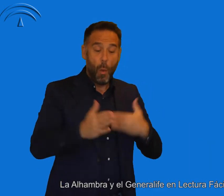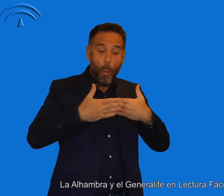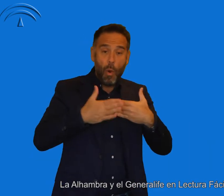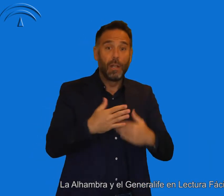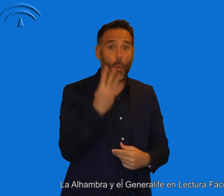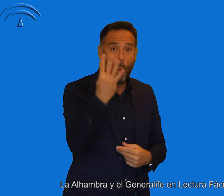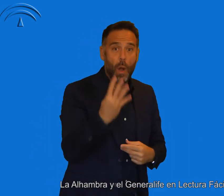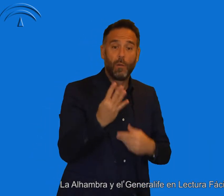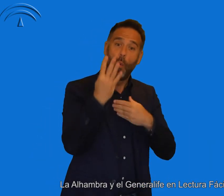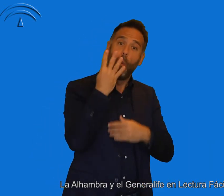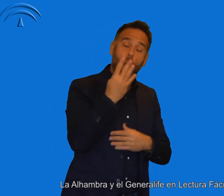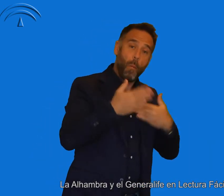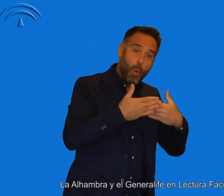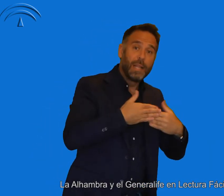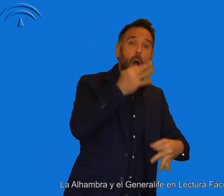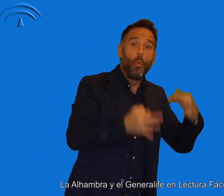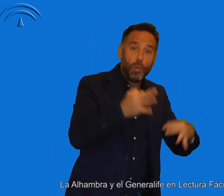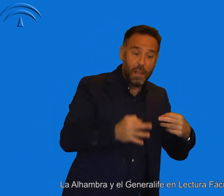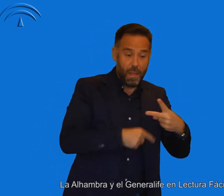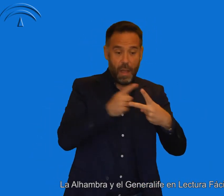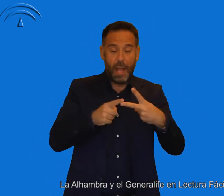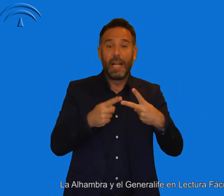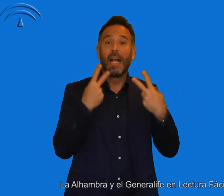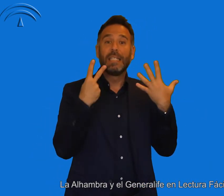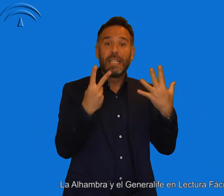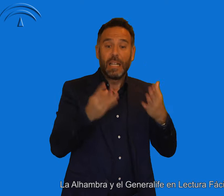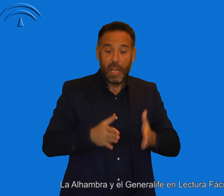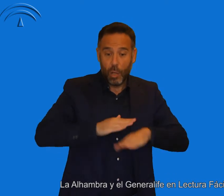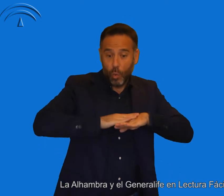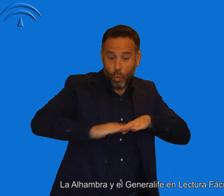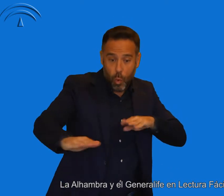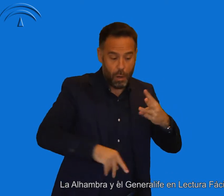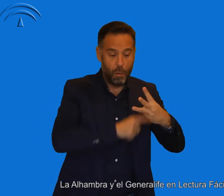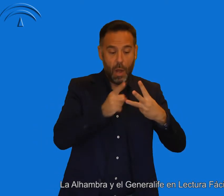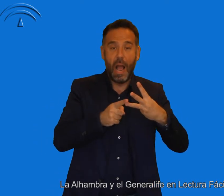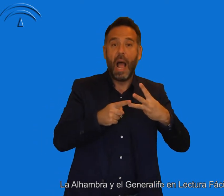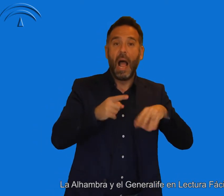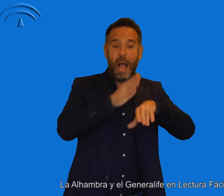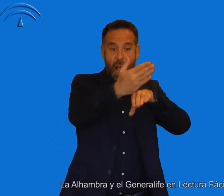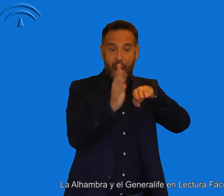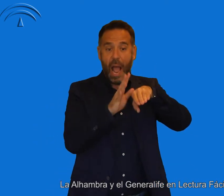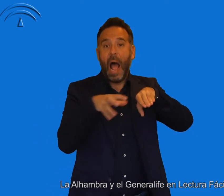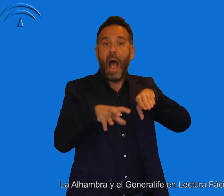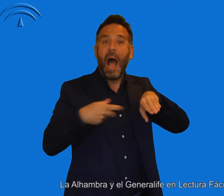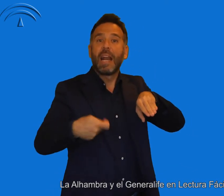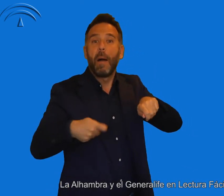difícil. Había 4 puertas en la muralla: puerta de la justicia, de los 7 suelos,